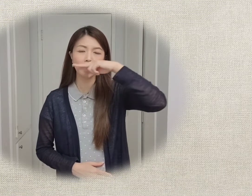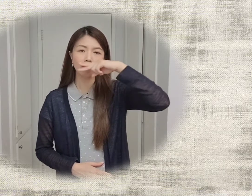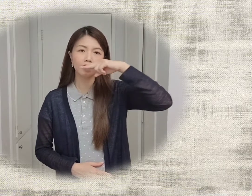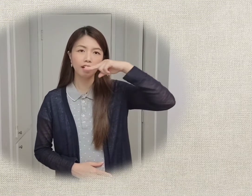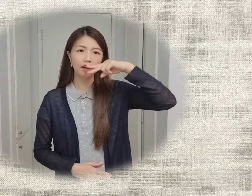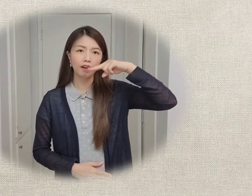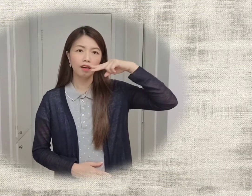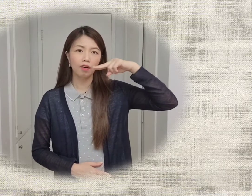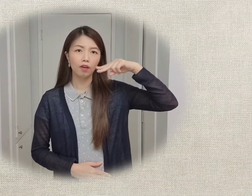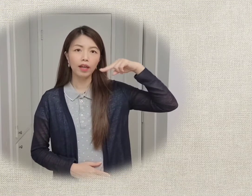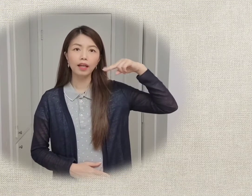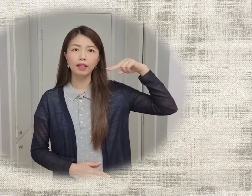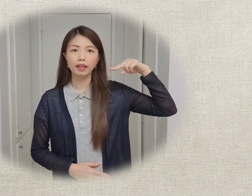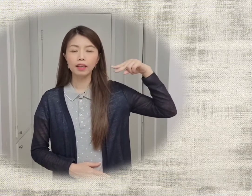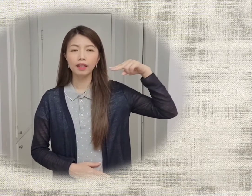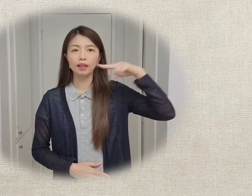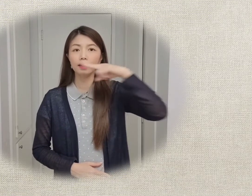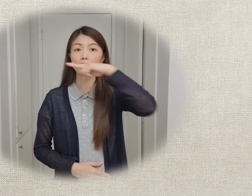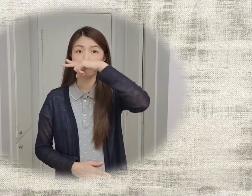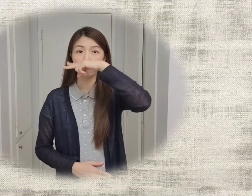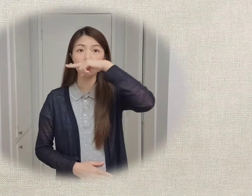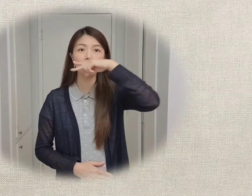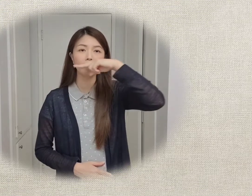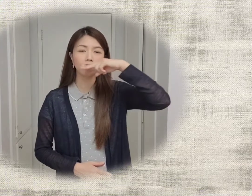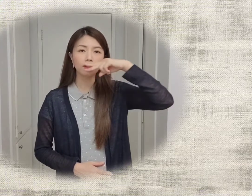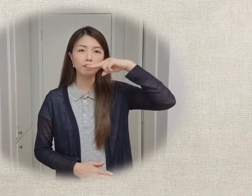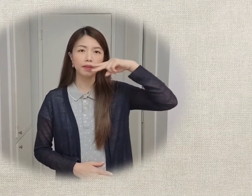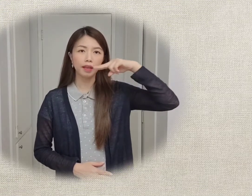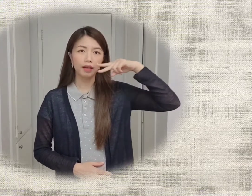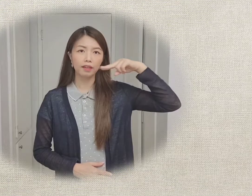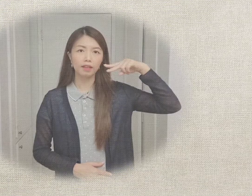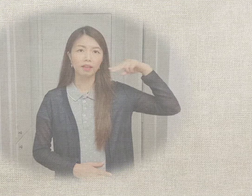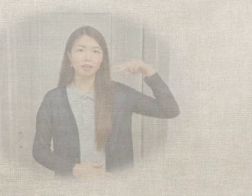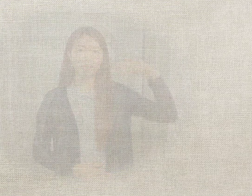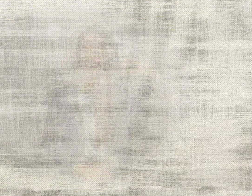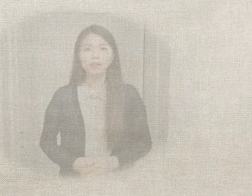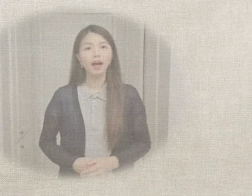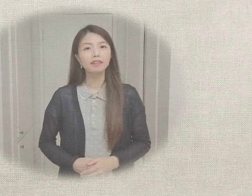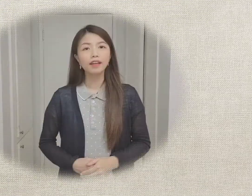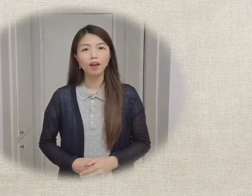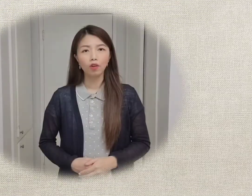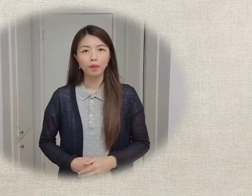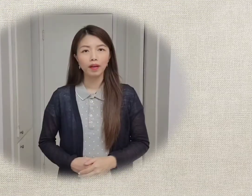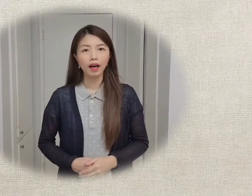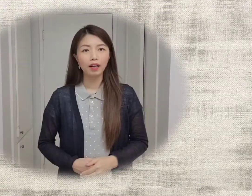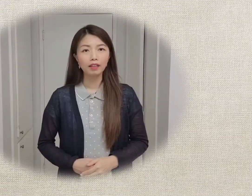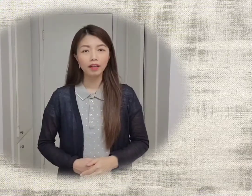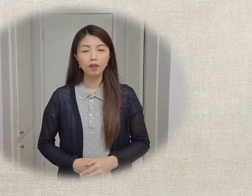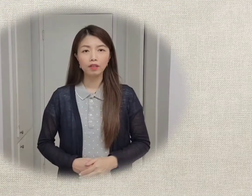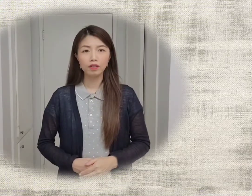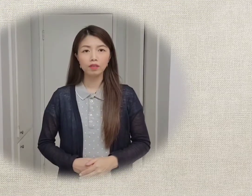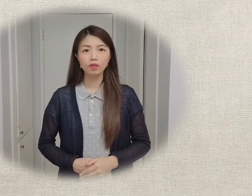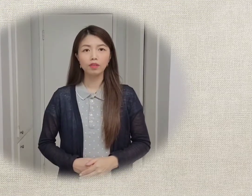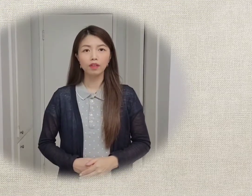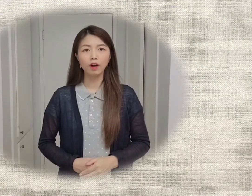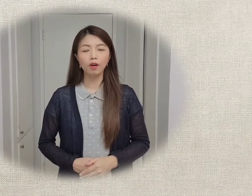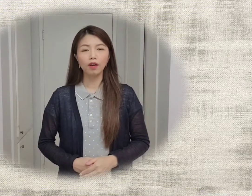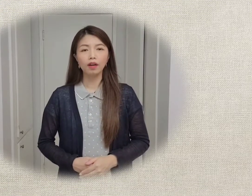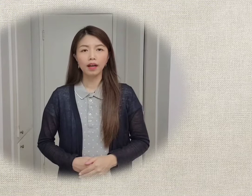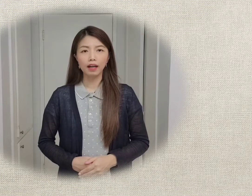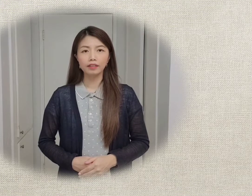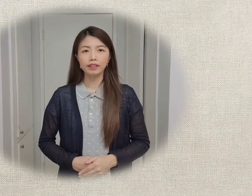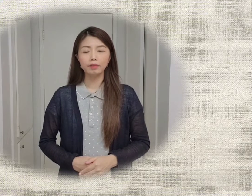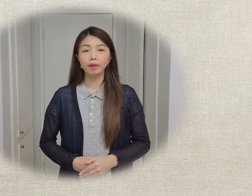주시면서 해주시면 향기, 냄새 이런 뜻입니다. 가을의 열매. 가을이라고 하는 뜻의